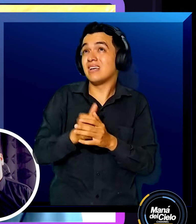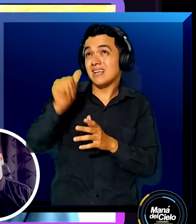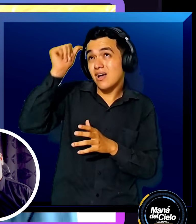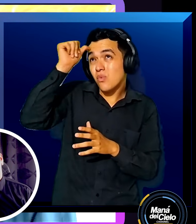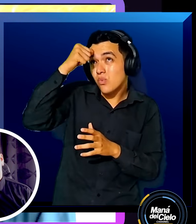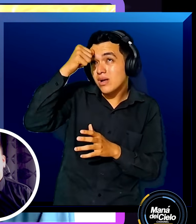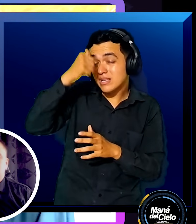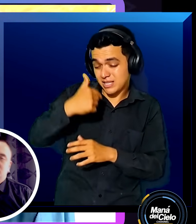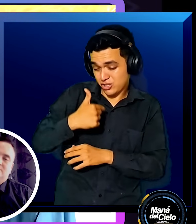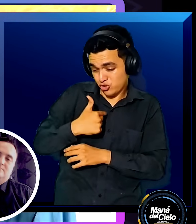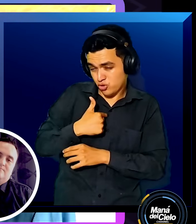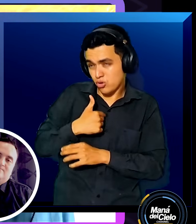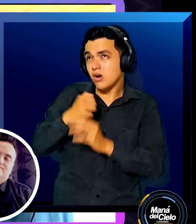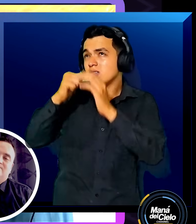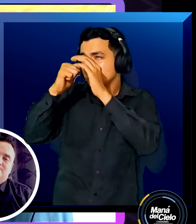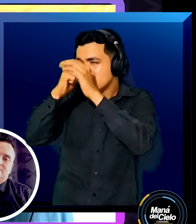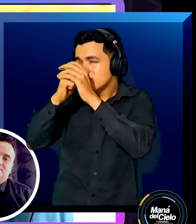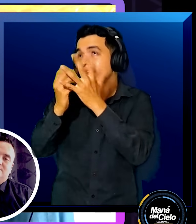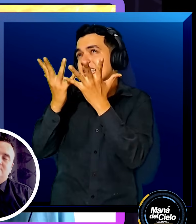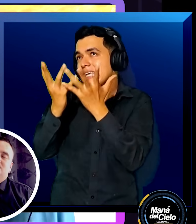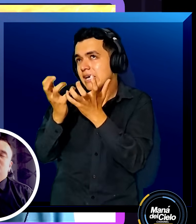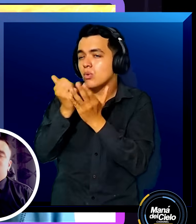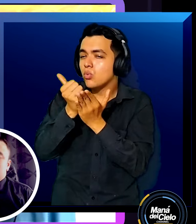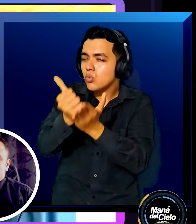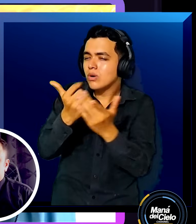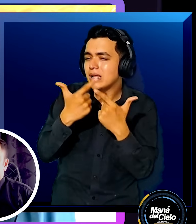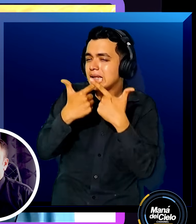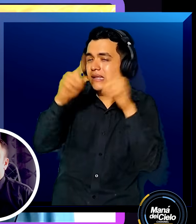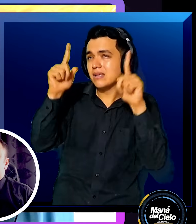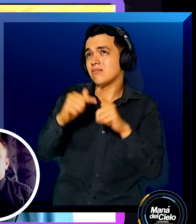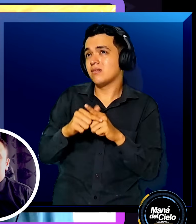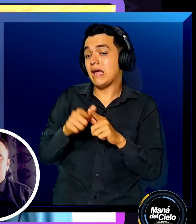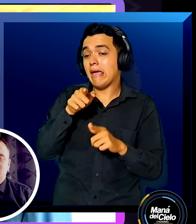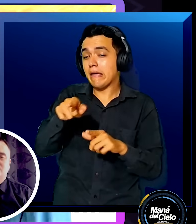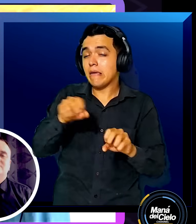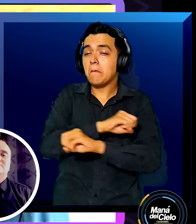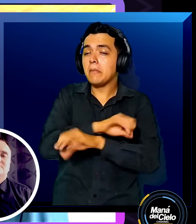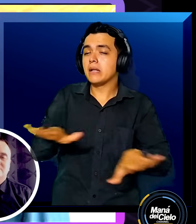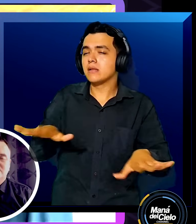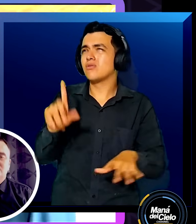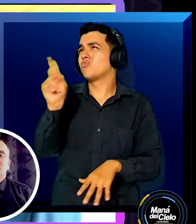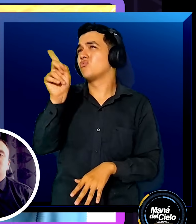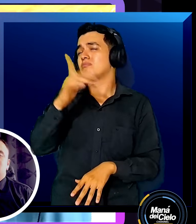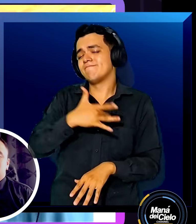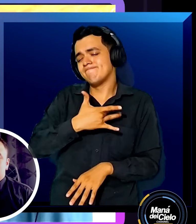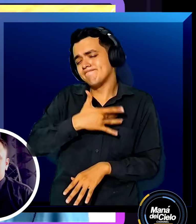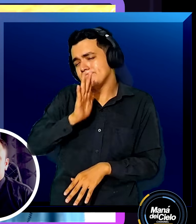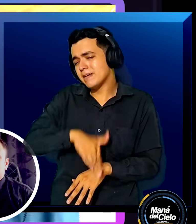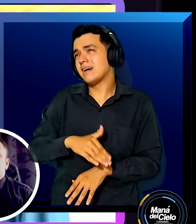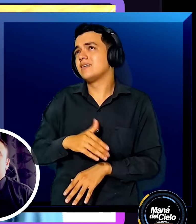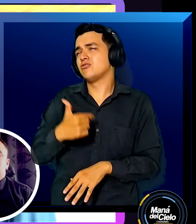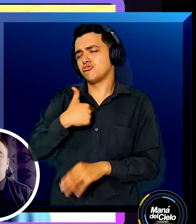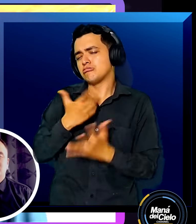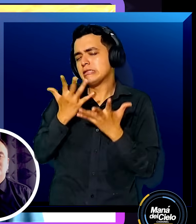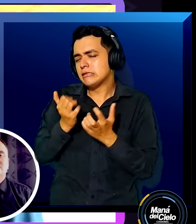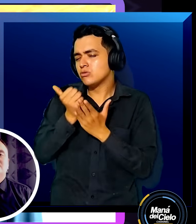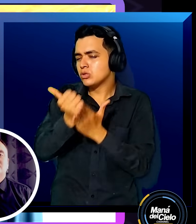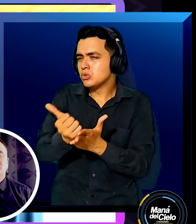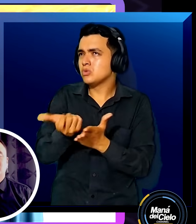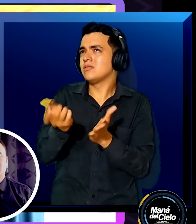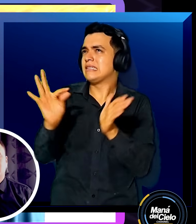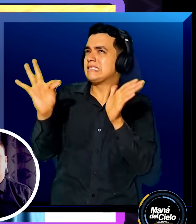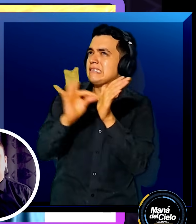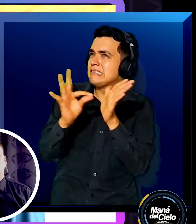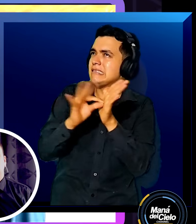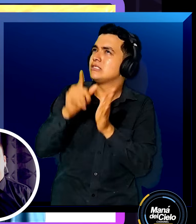por Brenda. Algún día se los testificaré. Bueno, un domingo en la mañana me dice mi